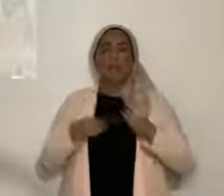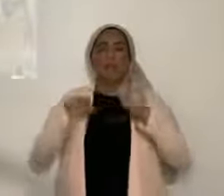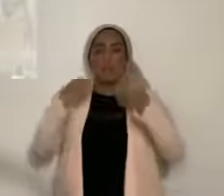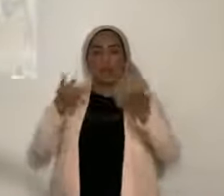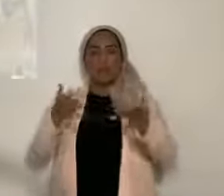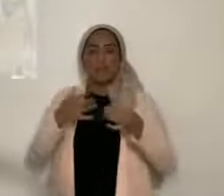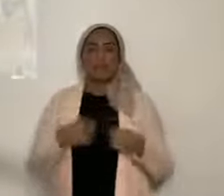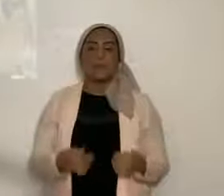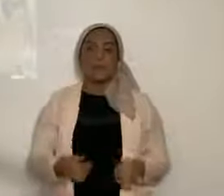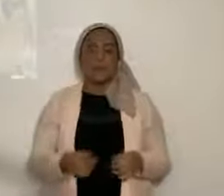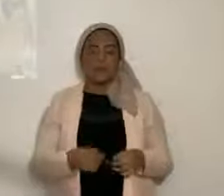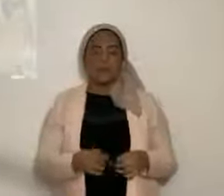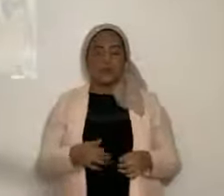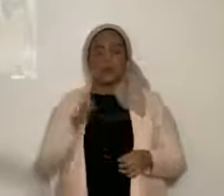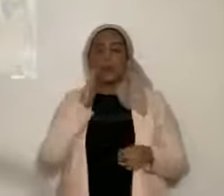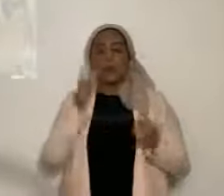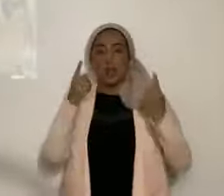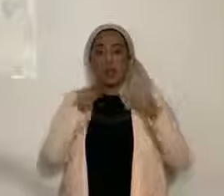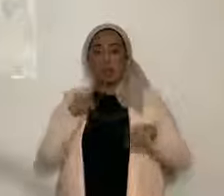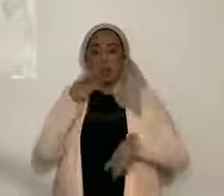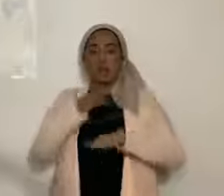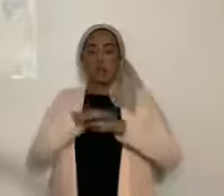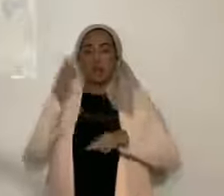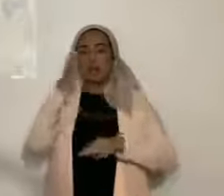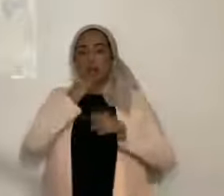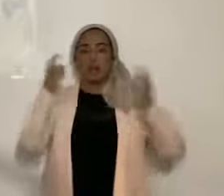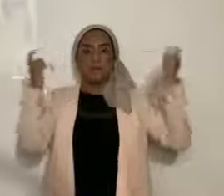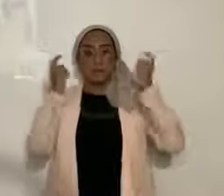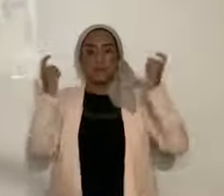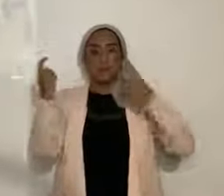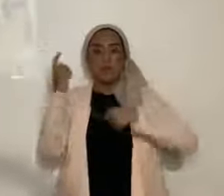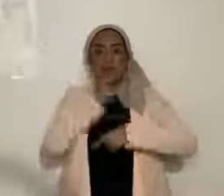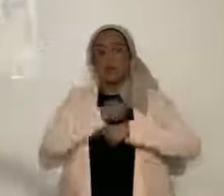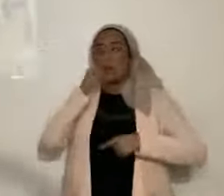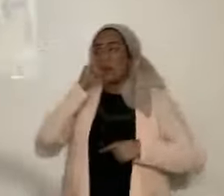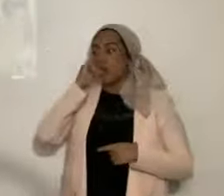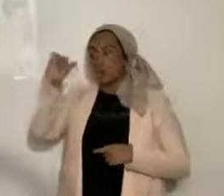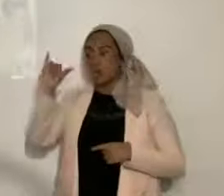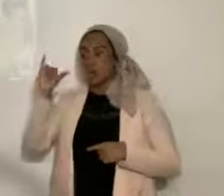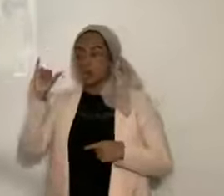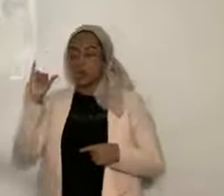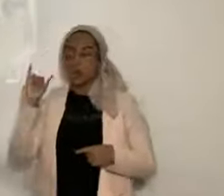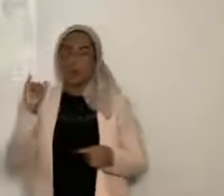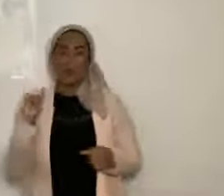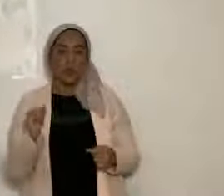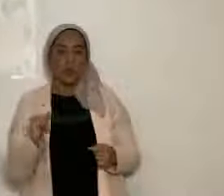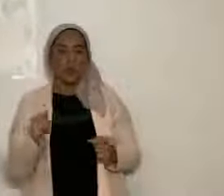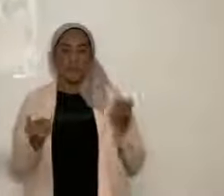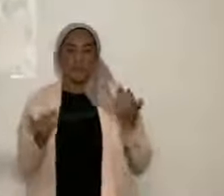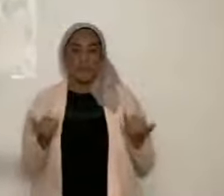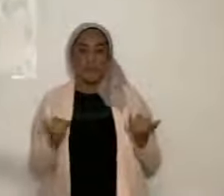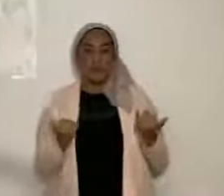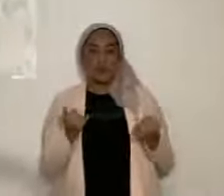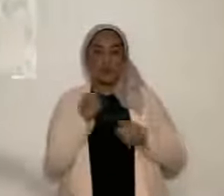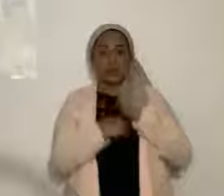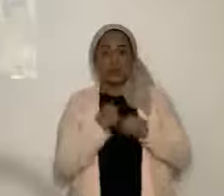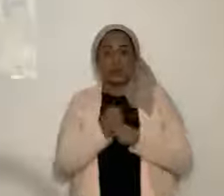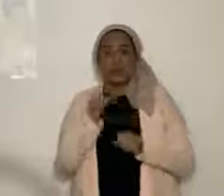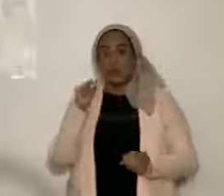mensaje. Sucederá en una fiesta de Yom Teruah. ¿Sucederá acaso en este 2022? No